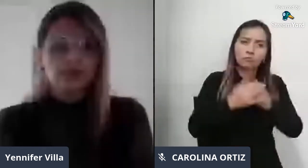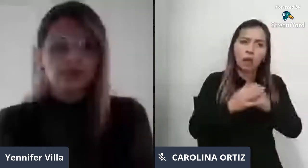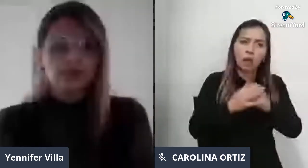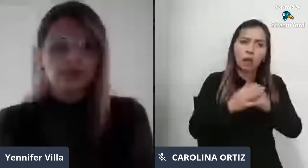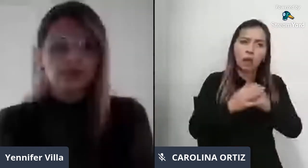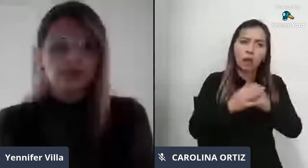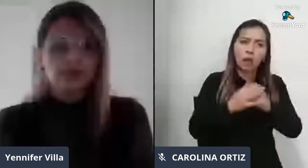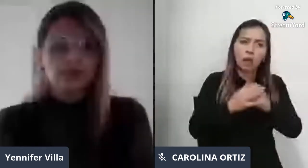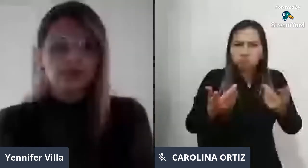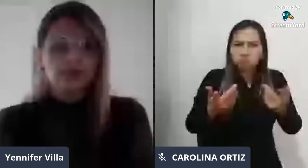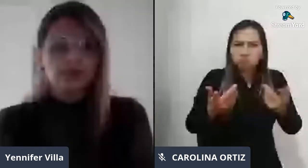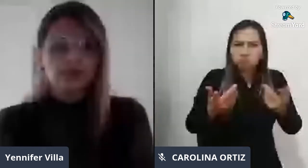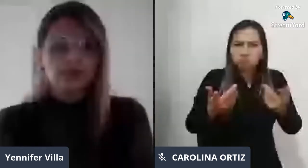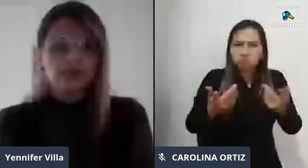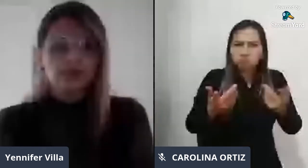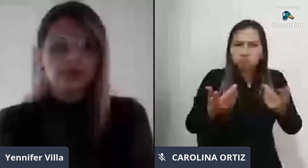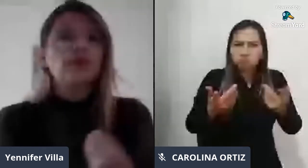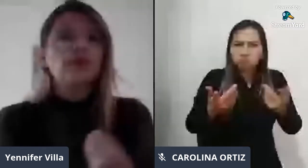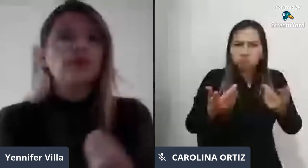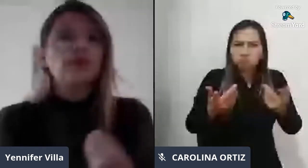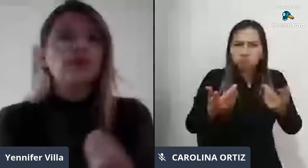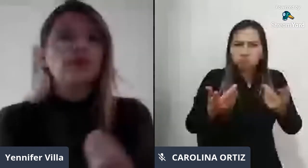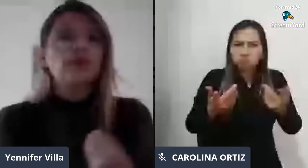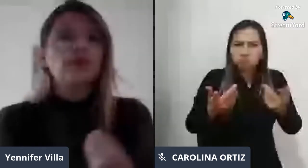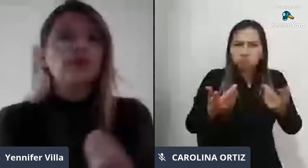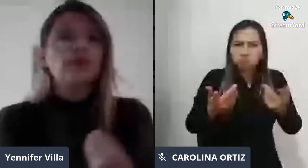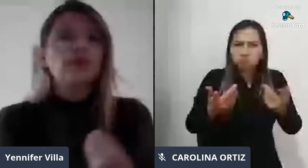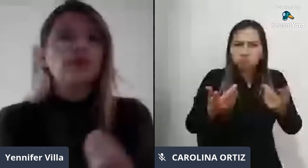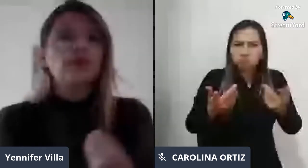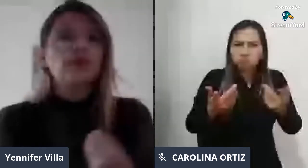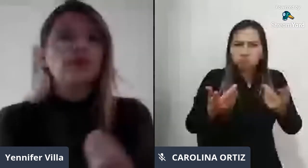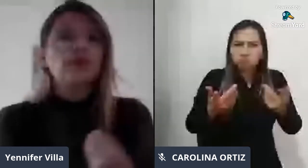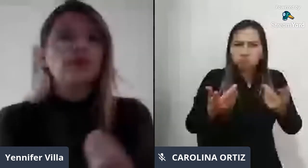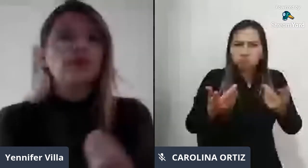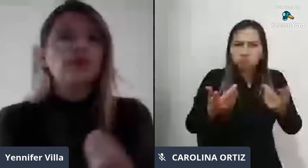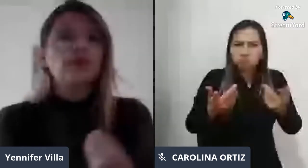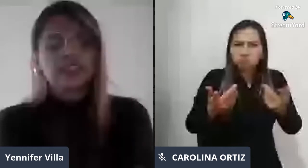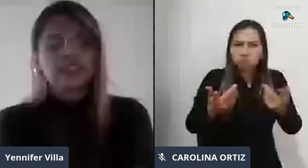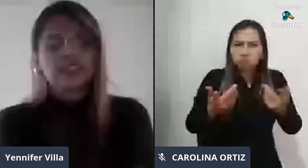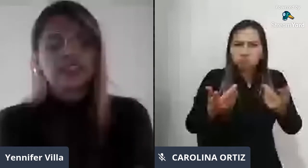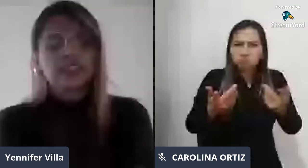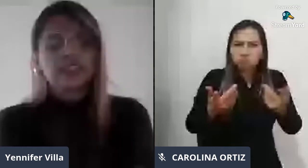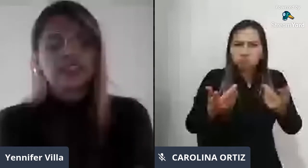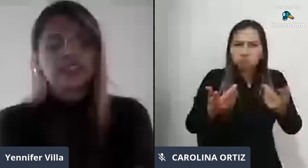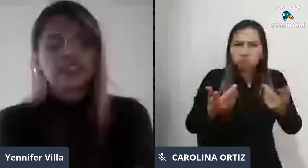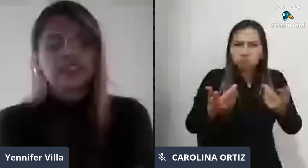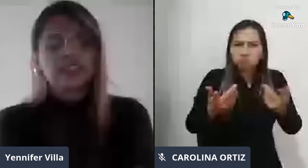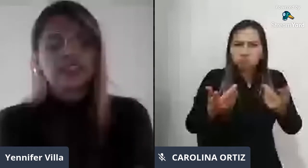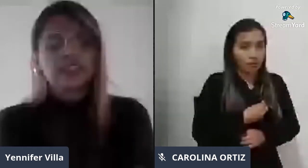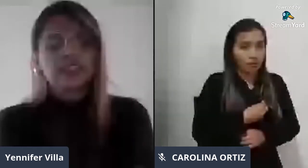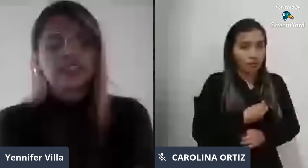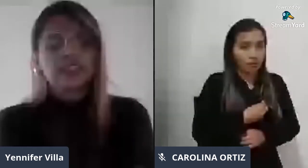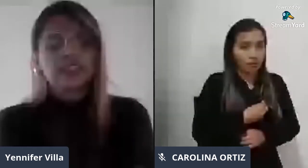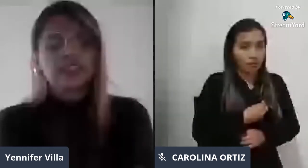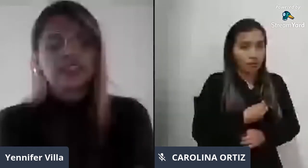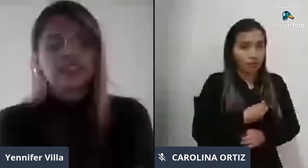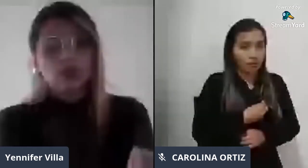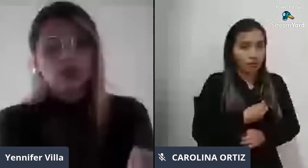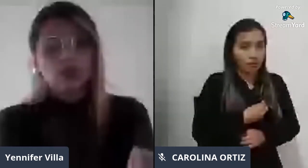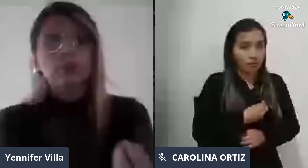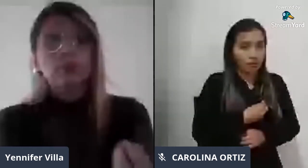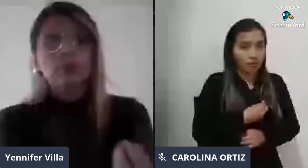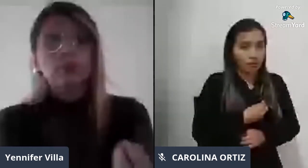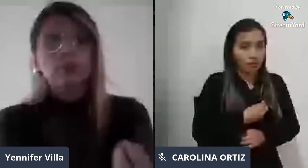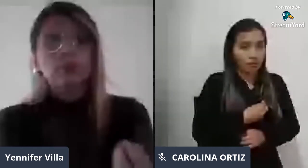denuncia de la red comunitaria trans y de las otras colectivas que están diciendo, oiga, a través de esto,